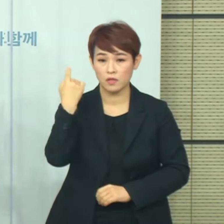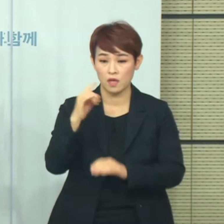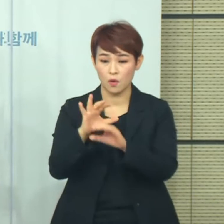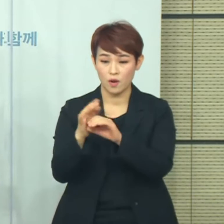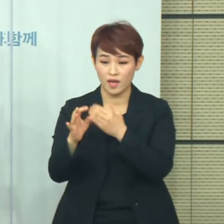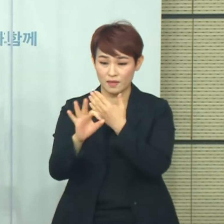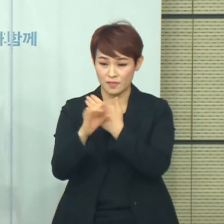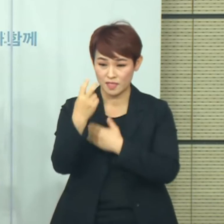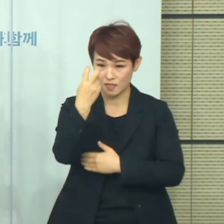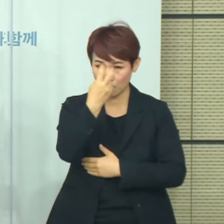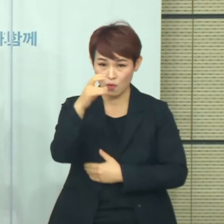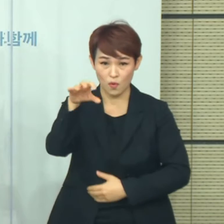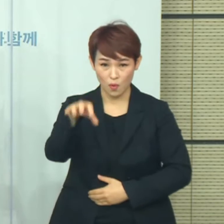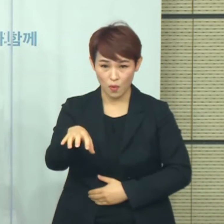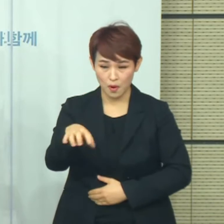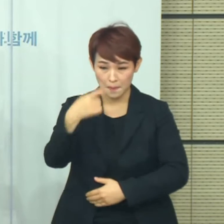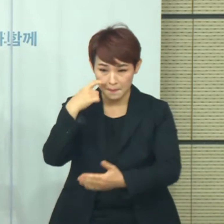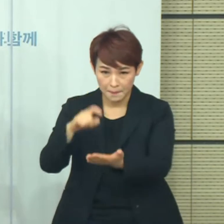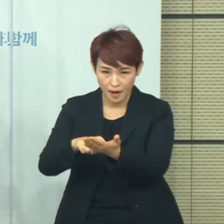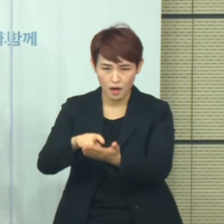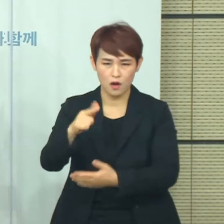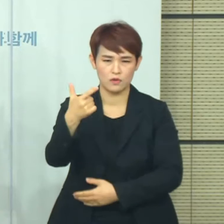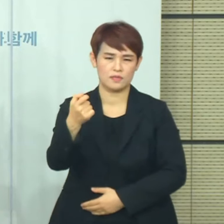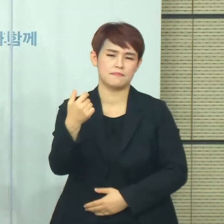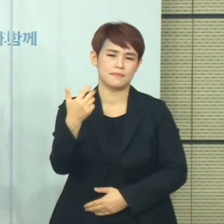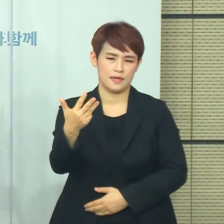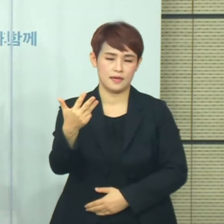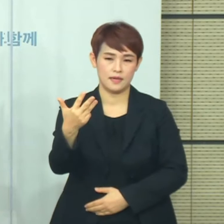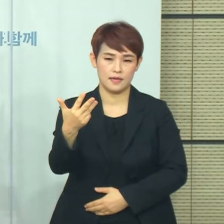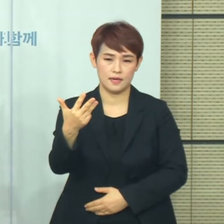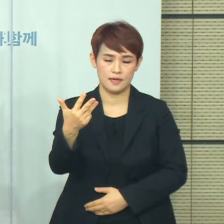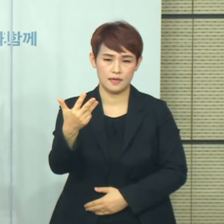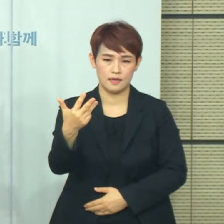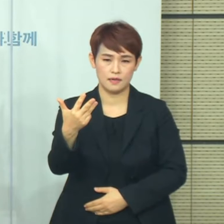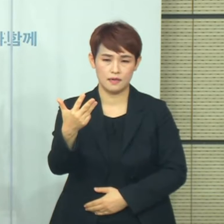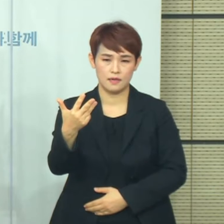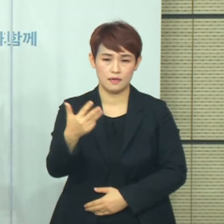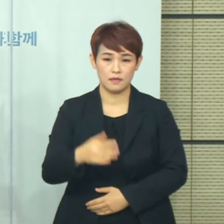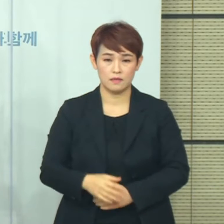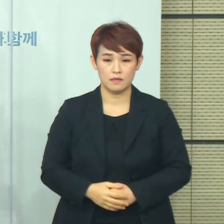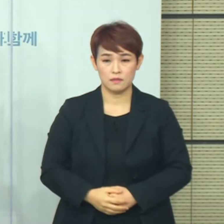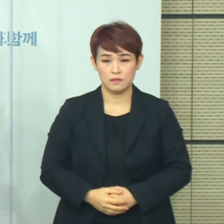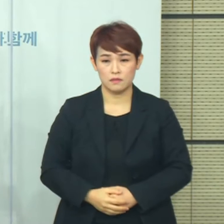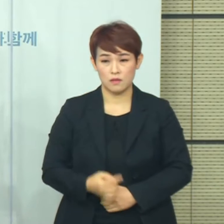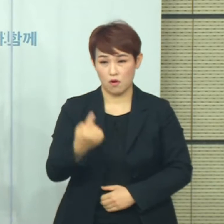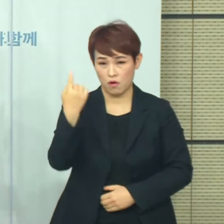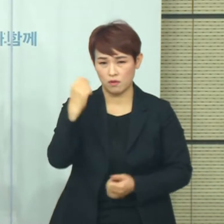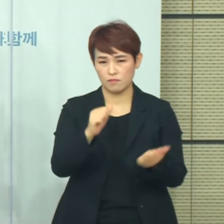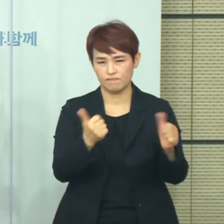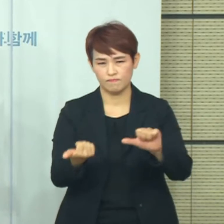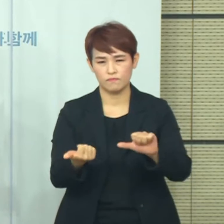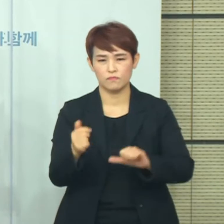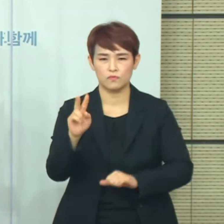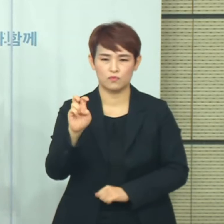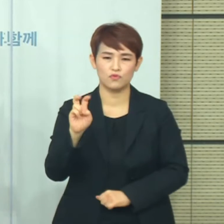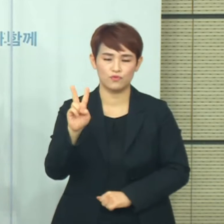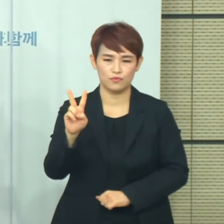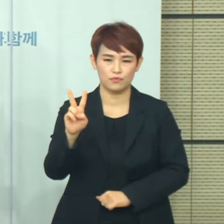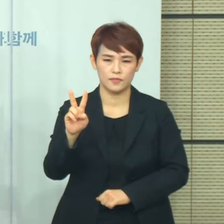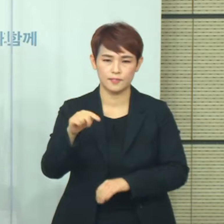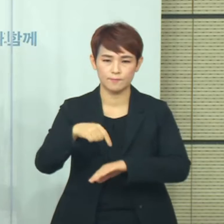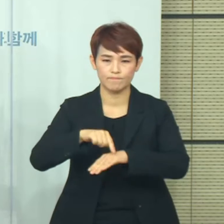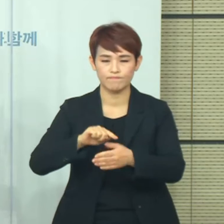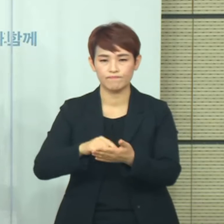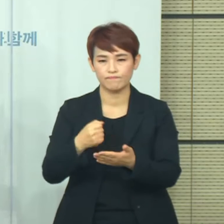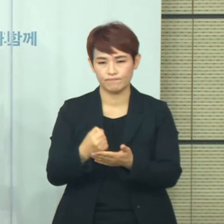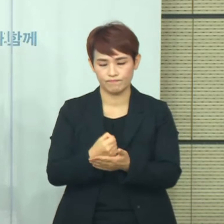통해 확인된 환자는 68명입니다. 어제는 22분이 돌아가셨습니다. 고인들의